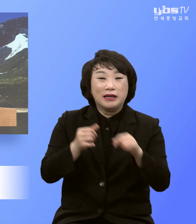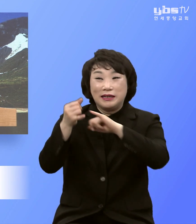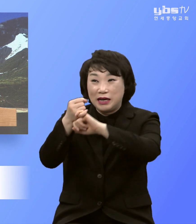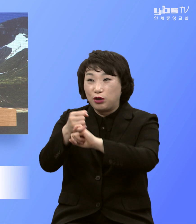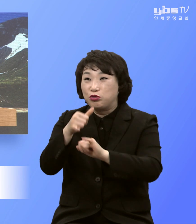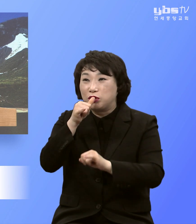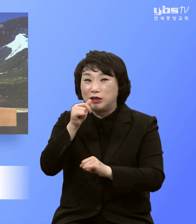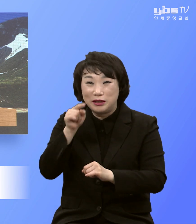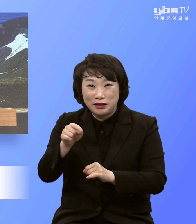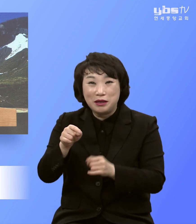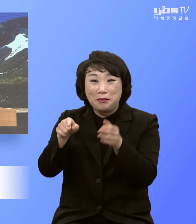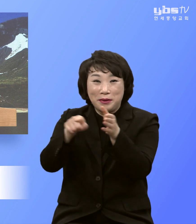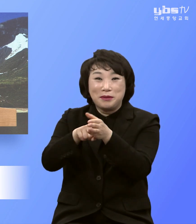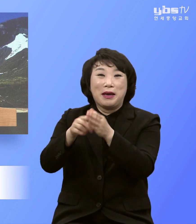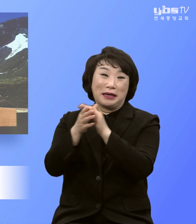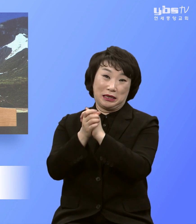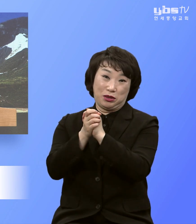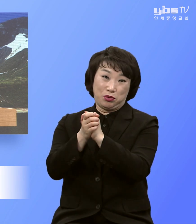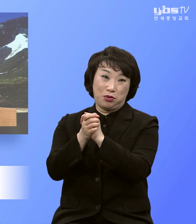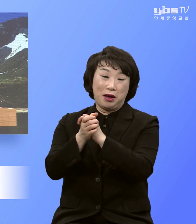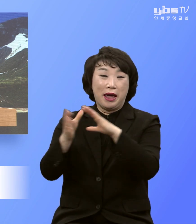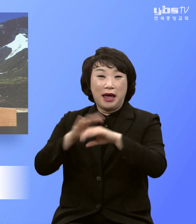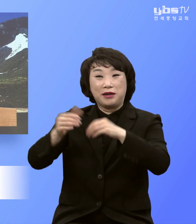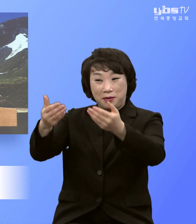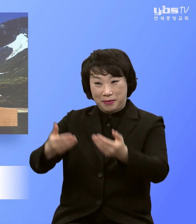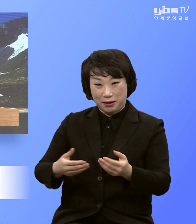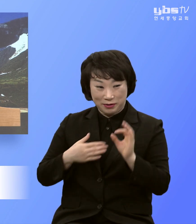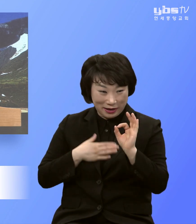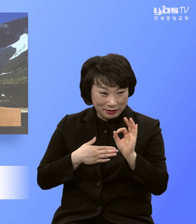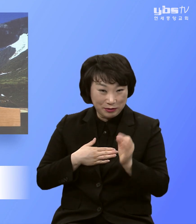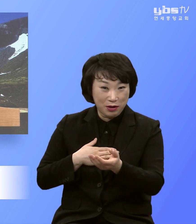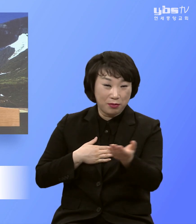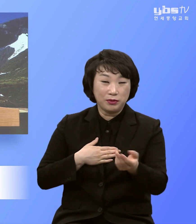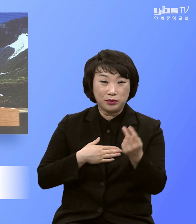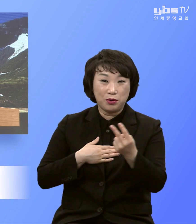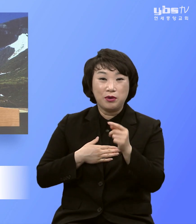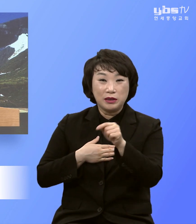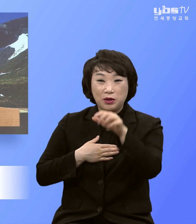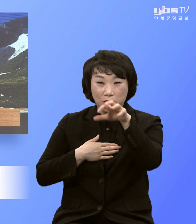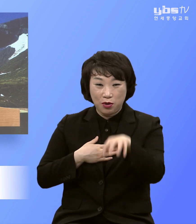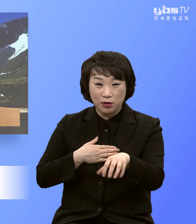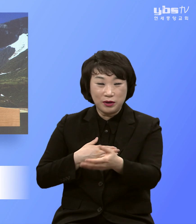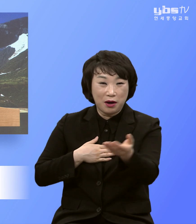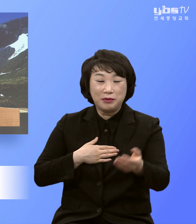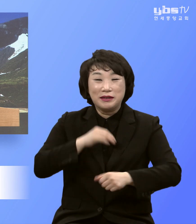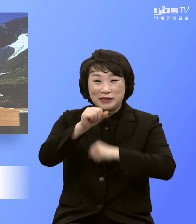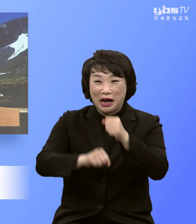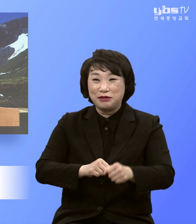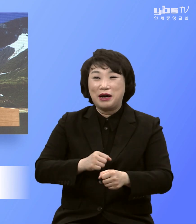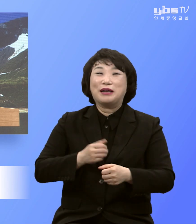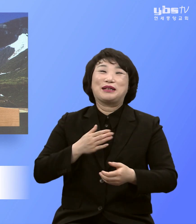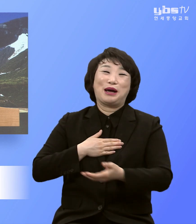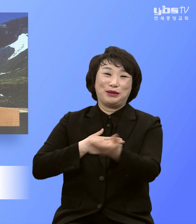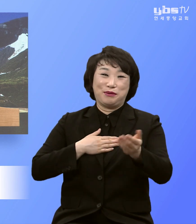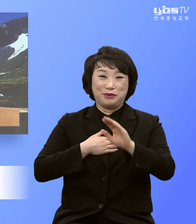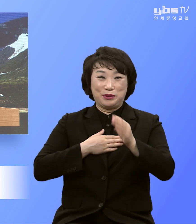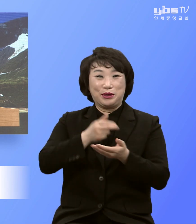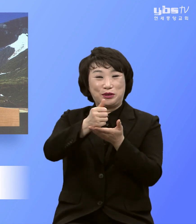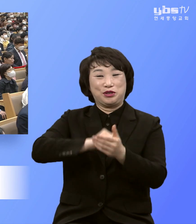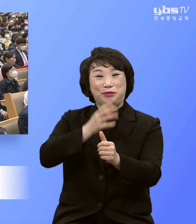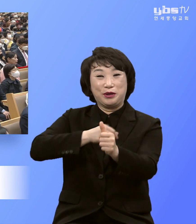약속 있는 믿음의 기도로 해결하면서, 그리고 그곳에서 자유한 여러분 되기를 주님의